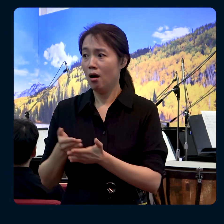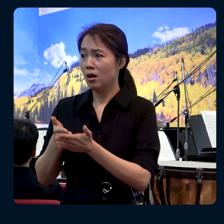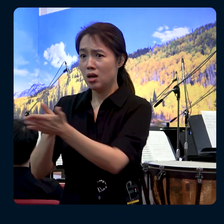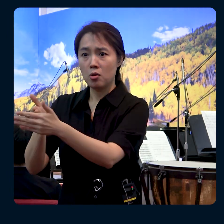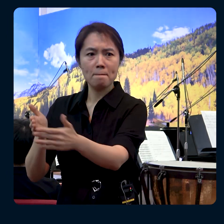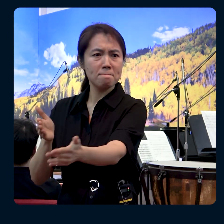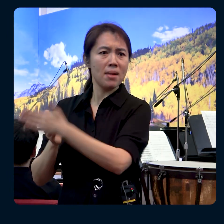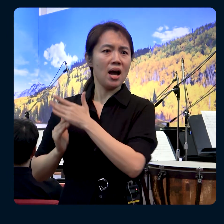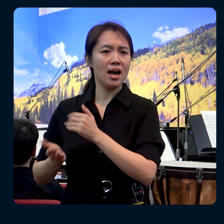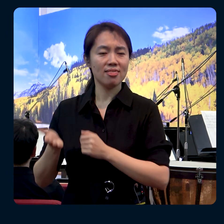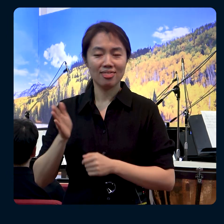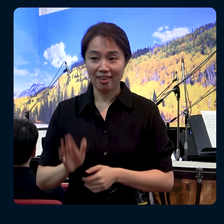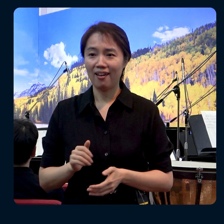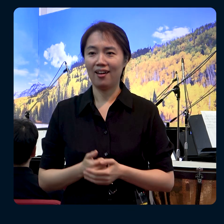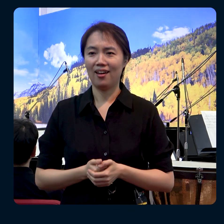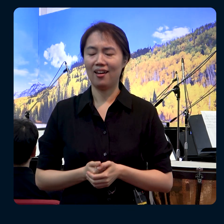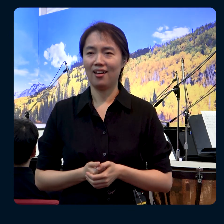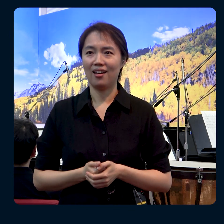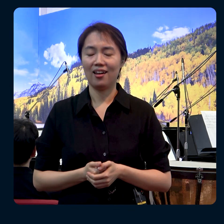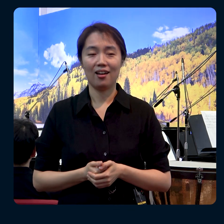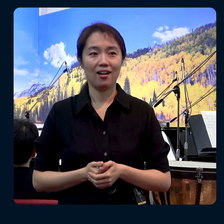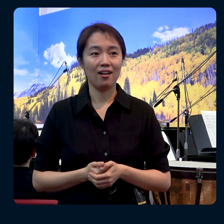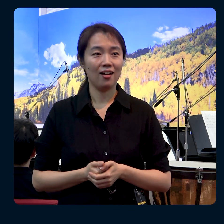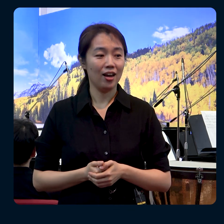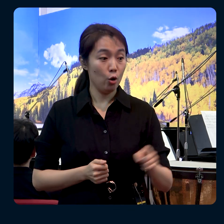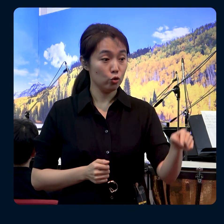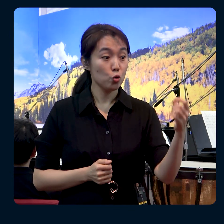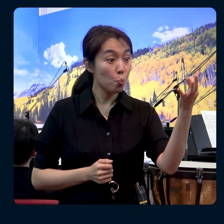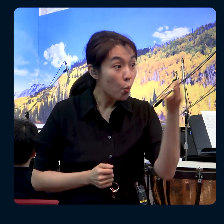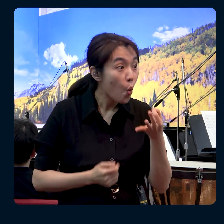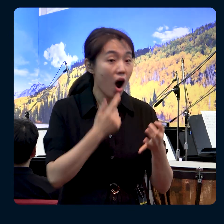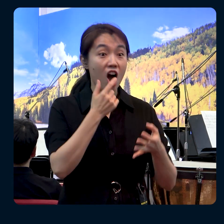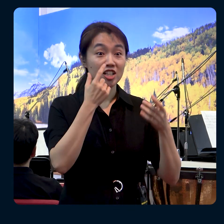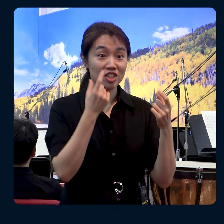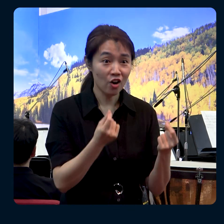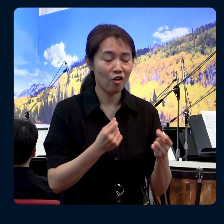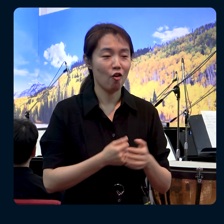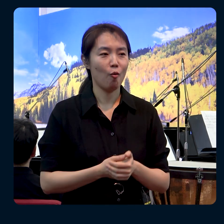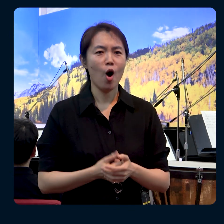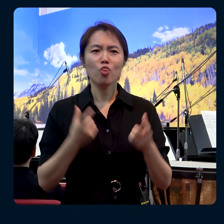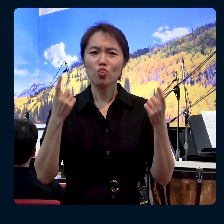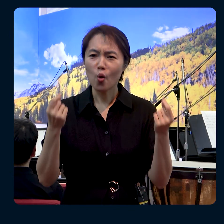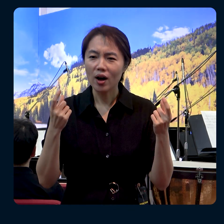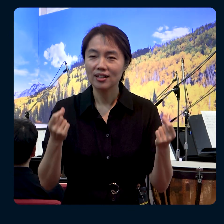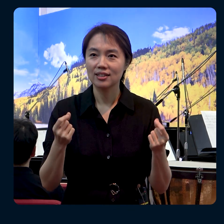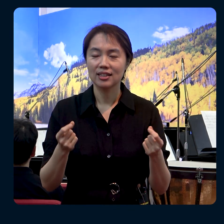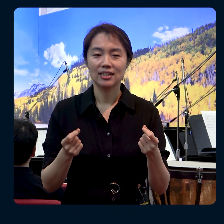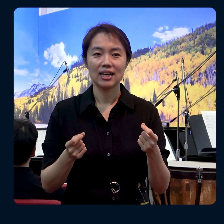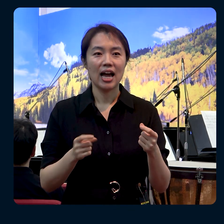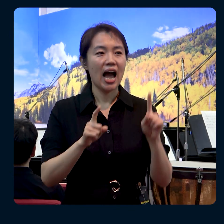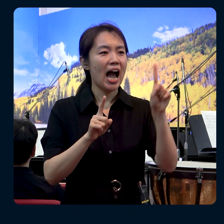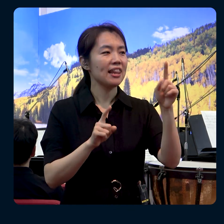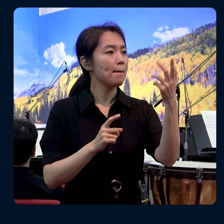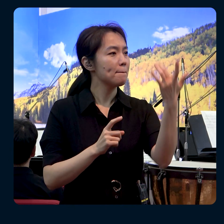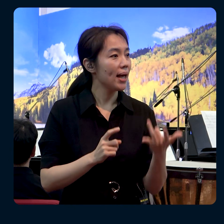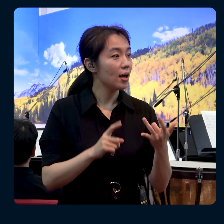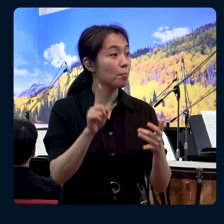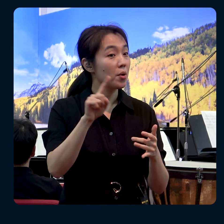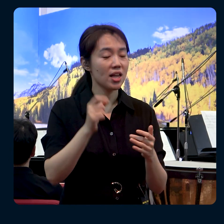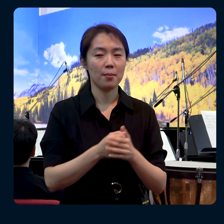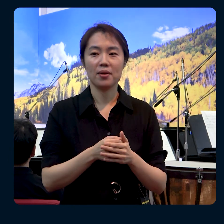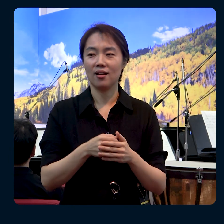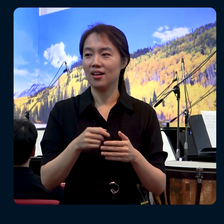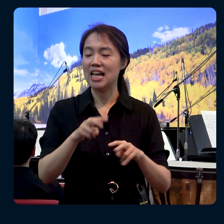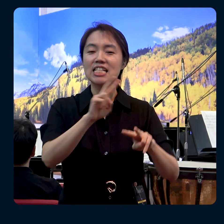못했는데 어떻게 그걸 보고 있는 것처럼 딱 한 가지, 본당 숫자만 딱 한 가지 반대될 뿐,